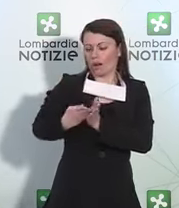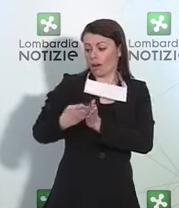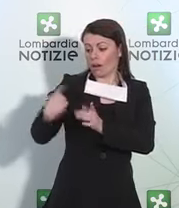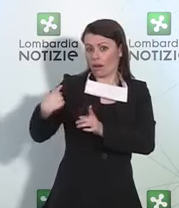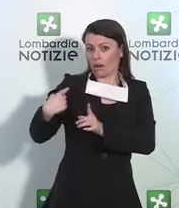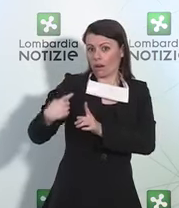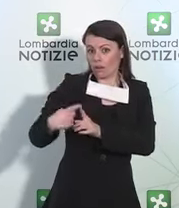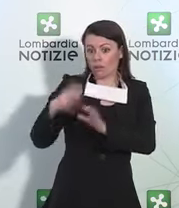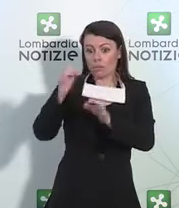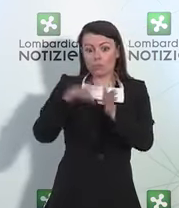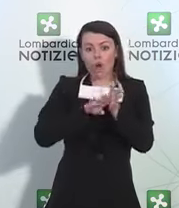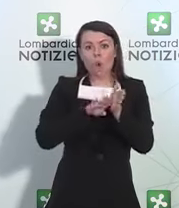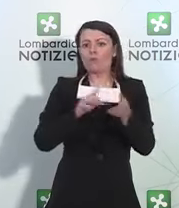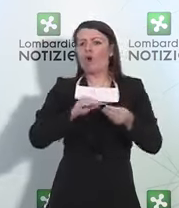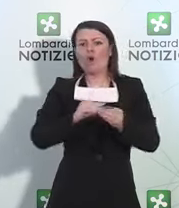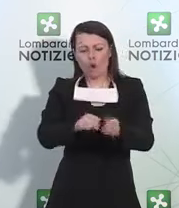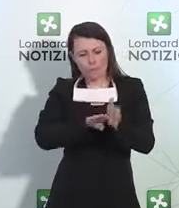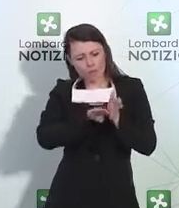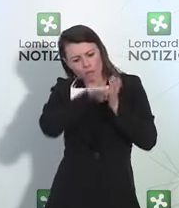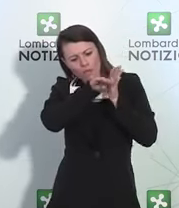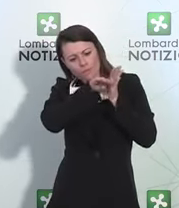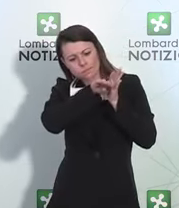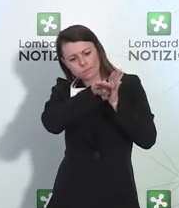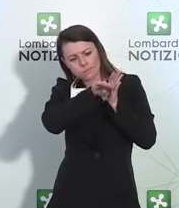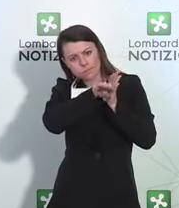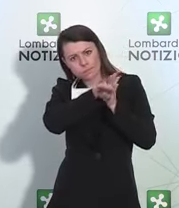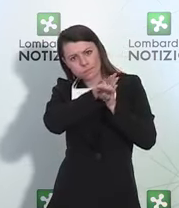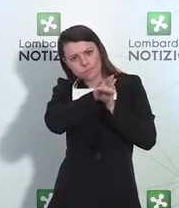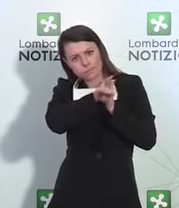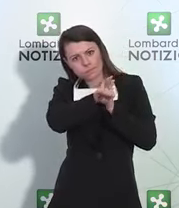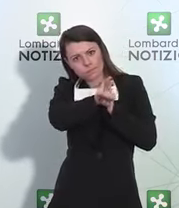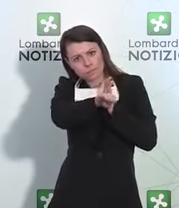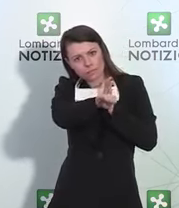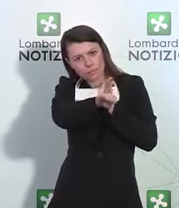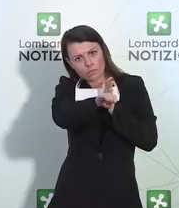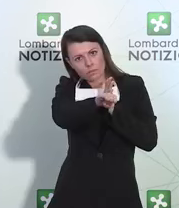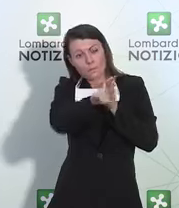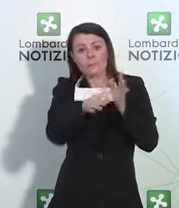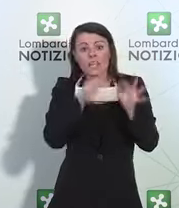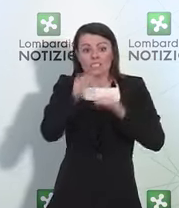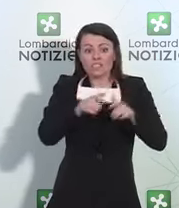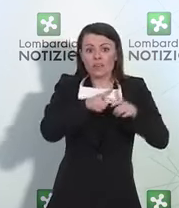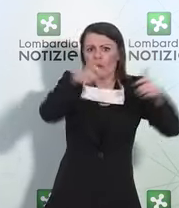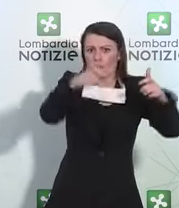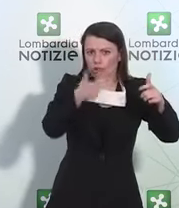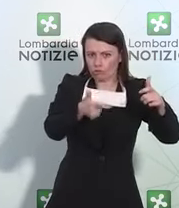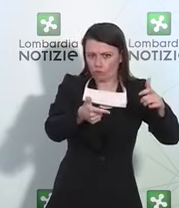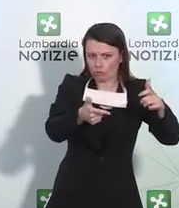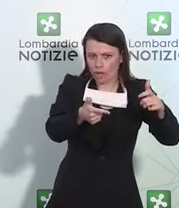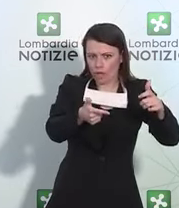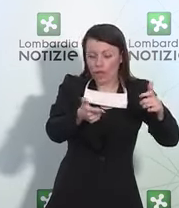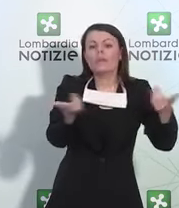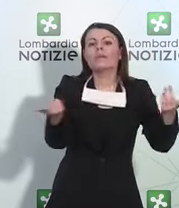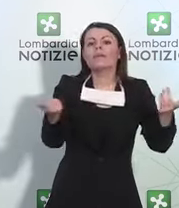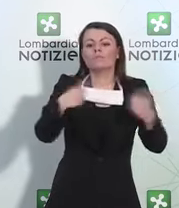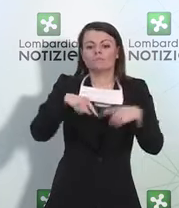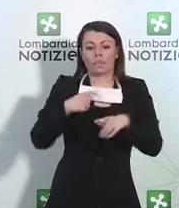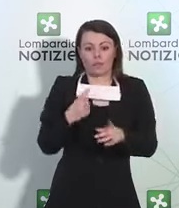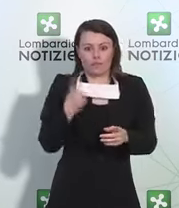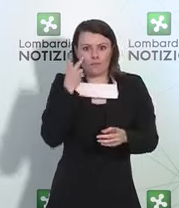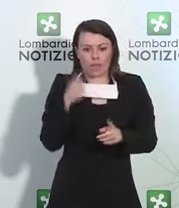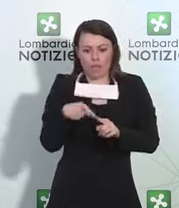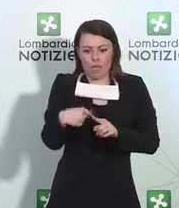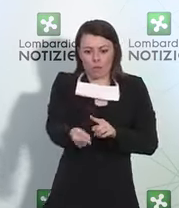pianura diciamo di costante linea che non aumenta adesso nei prossimi giorni dovrebbero